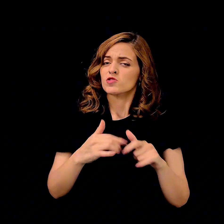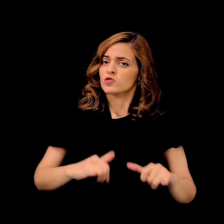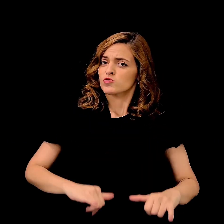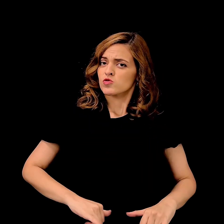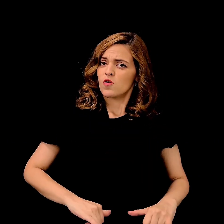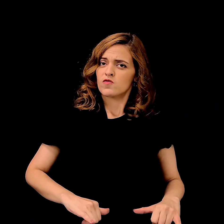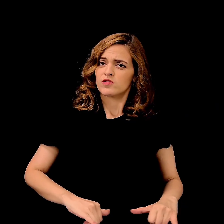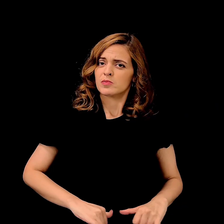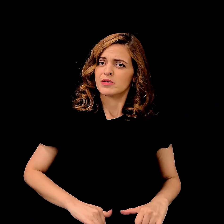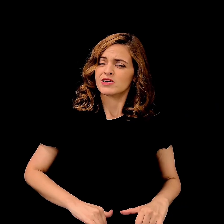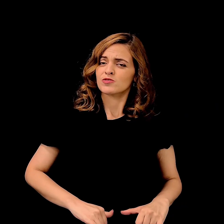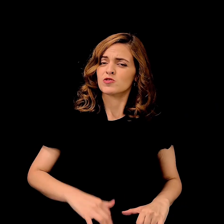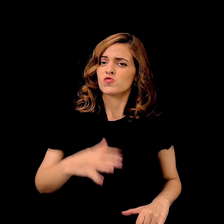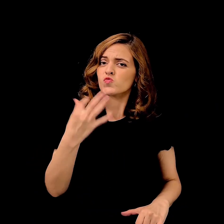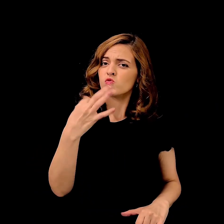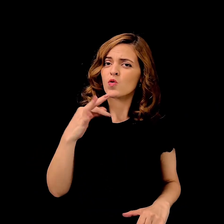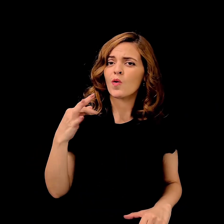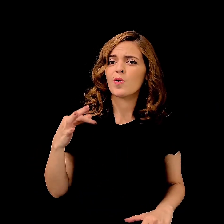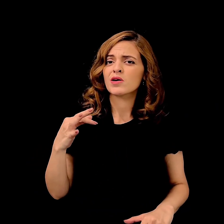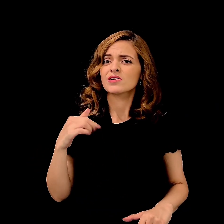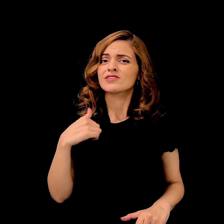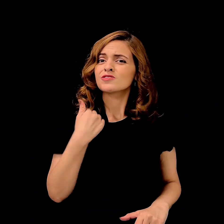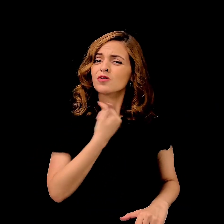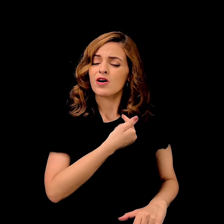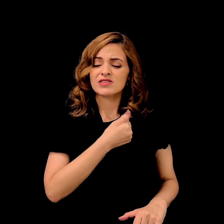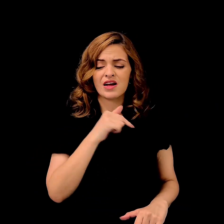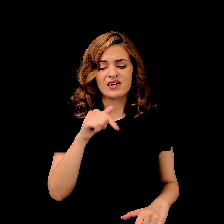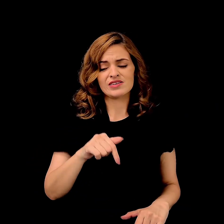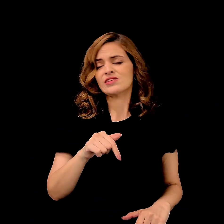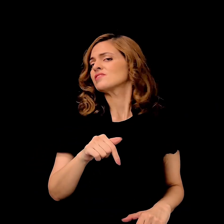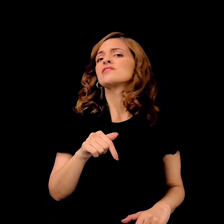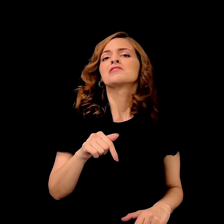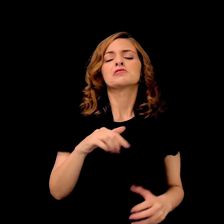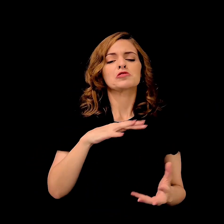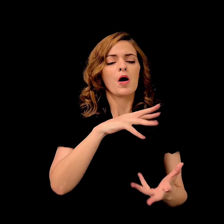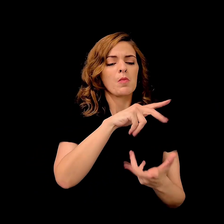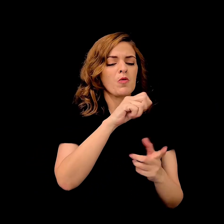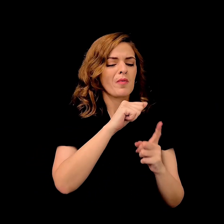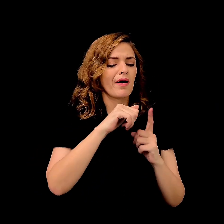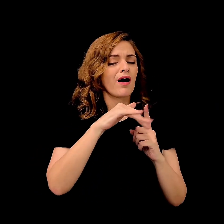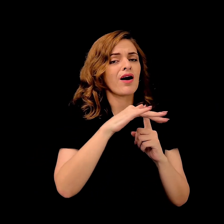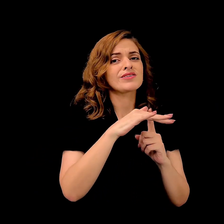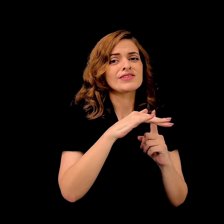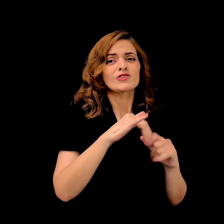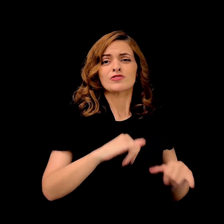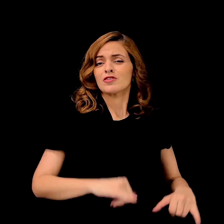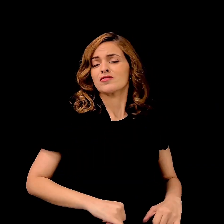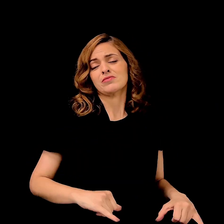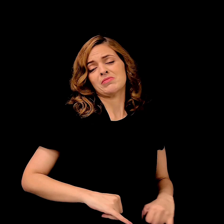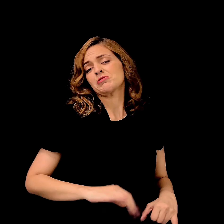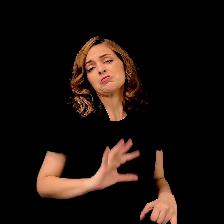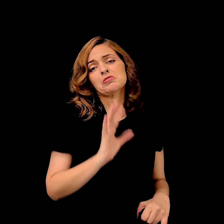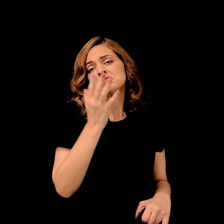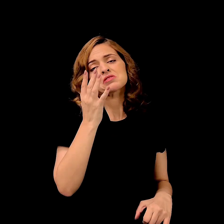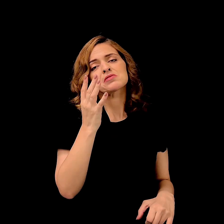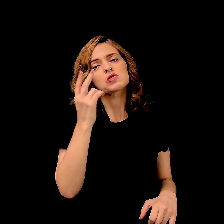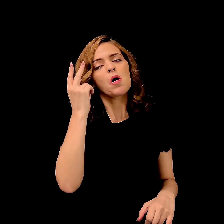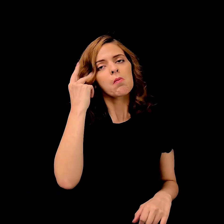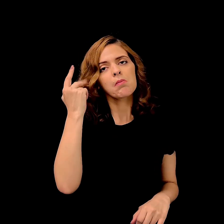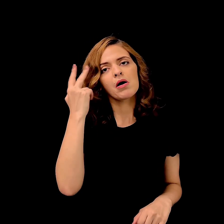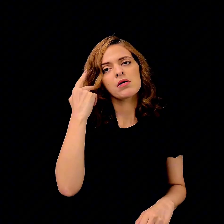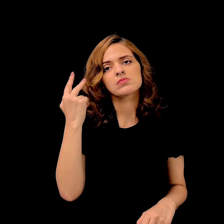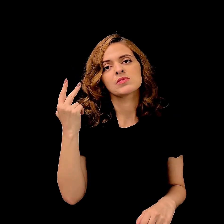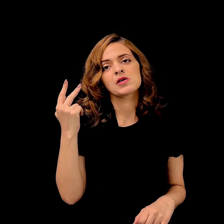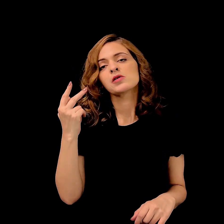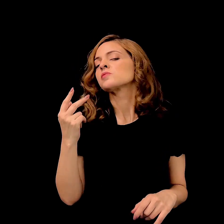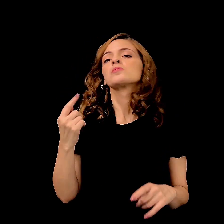sofrimentos, dores, enquanto nós estivermos nesse mundo, estamos sujeitos a isso. Por quê? Porque